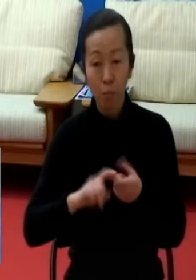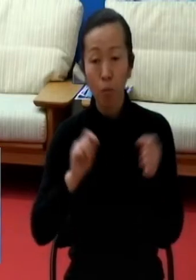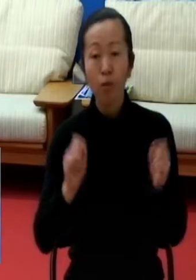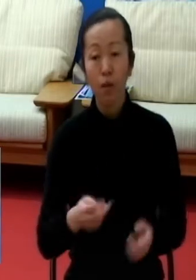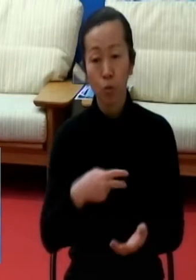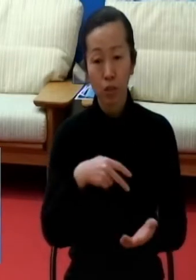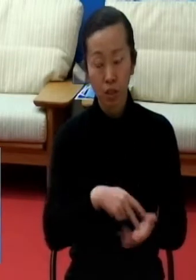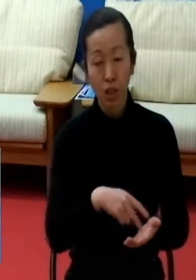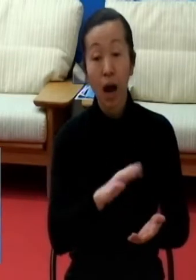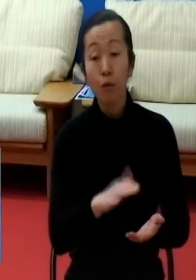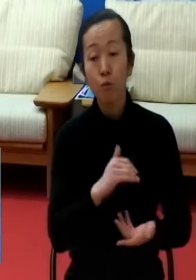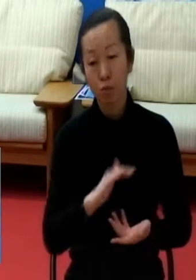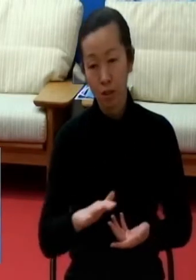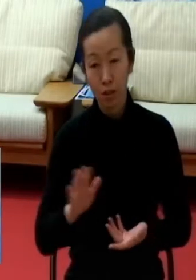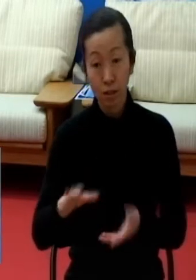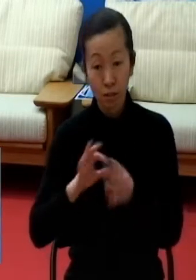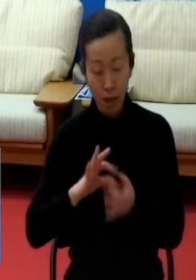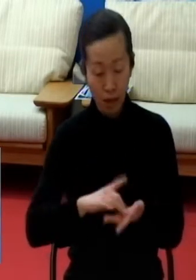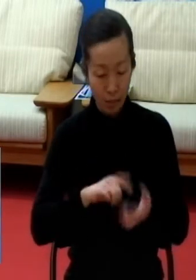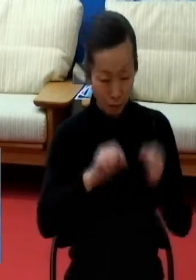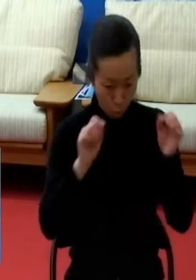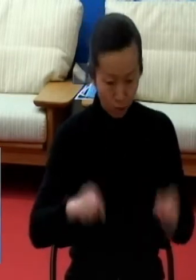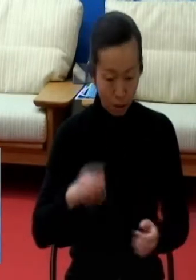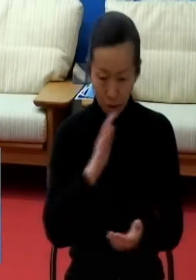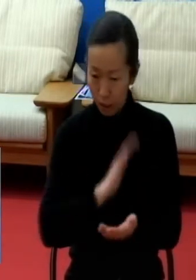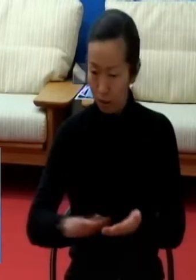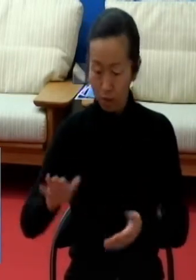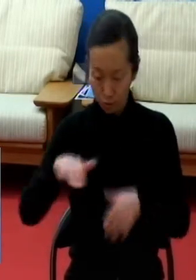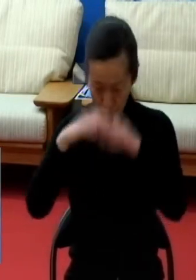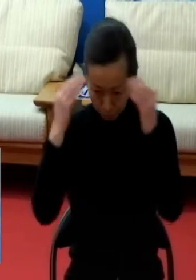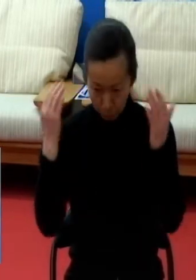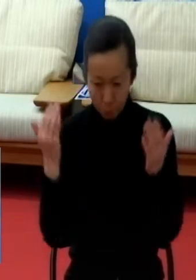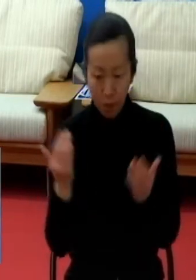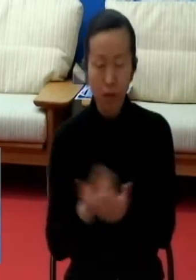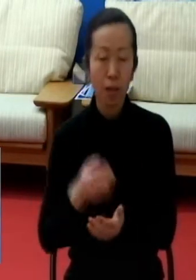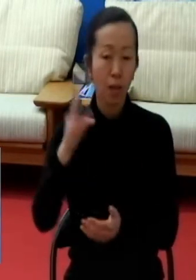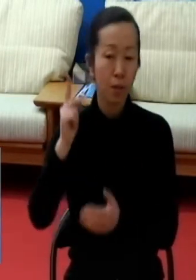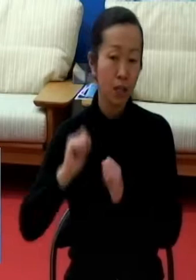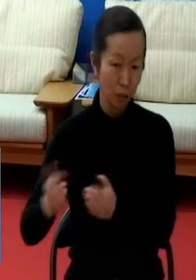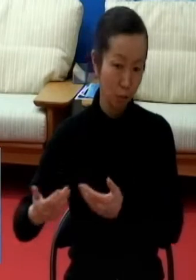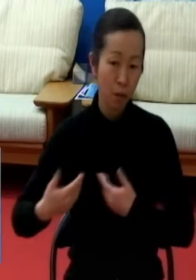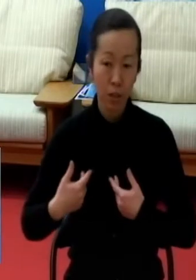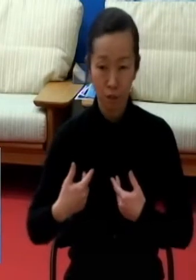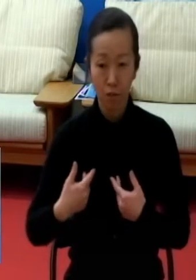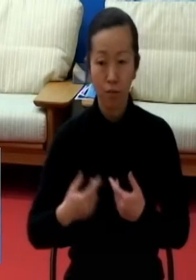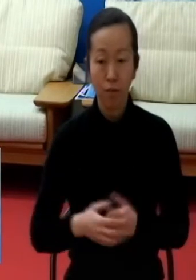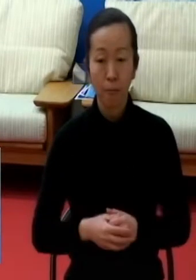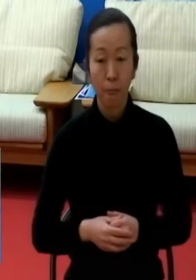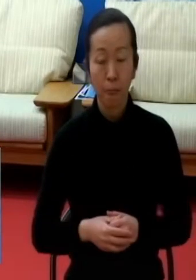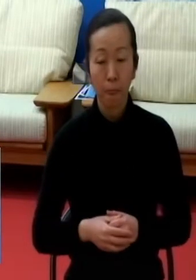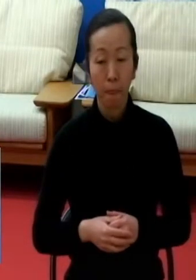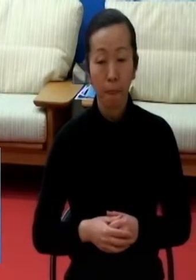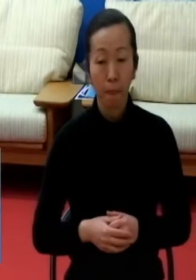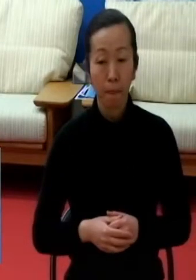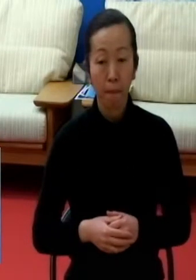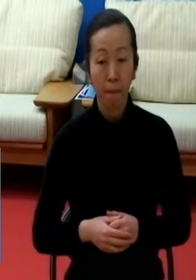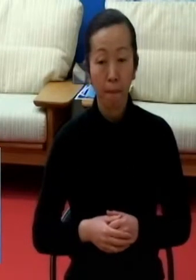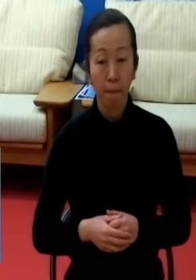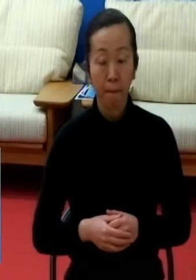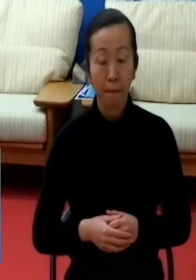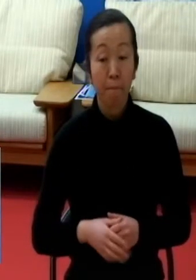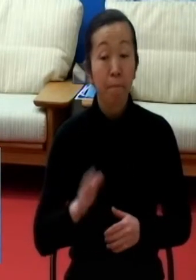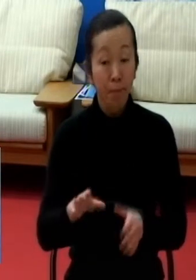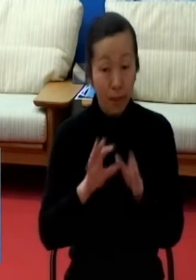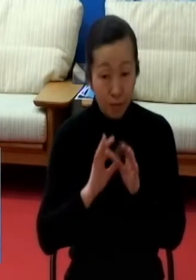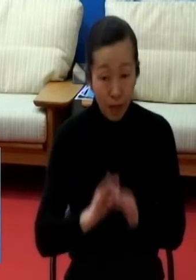ことで生じるすべてのことは神がな 그러니까 さるんです。 하나님을 인정하고 내가 그 하나님 앞에 호람되어 설 때 하나님은 문제를 해결해 주시는